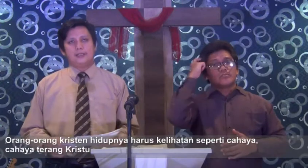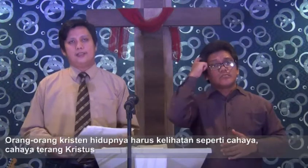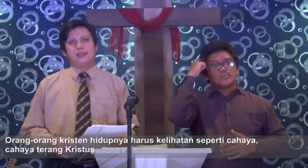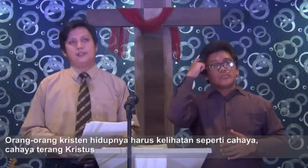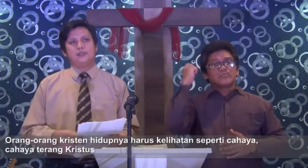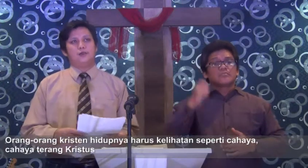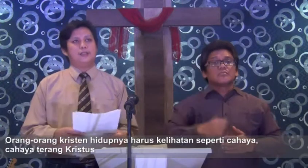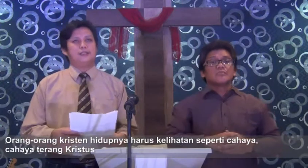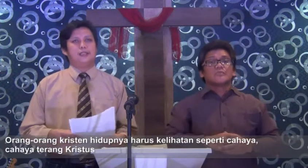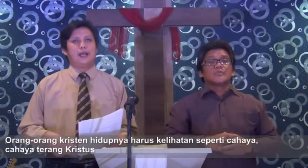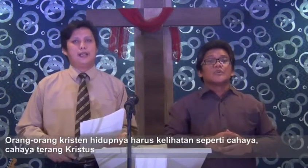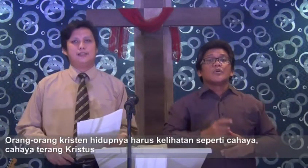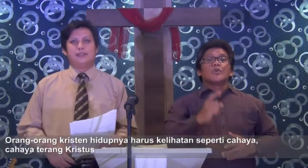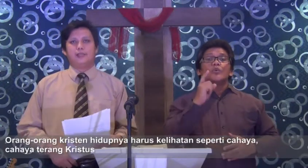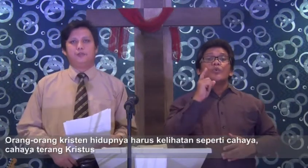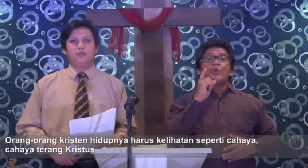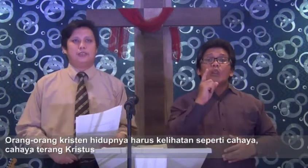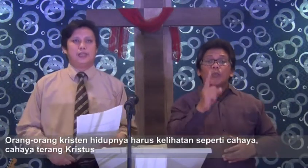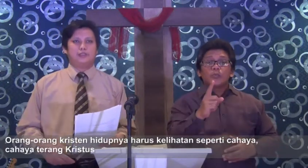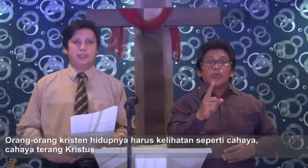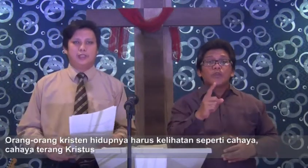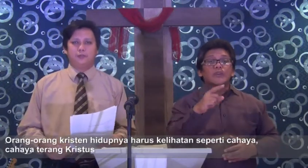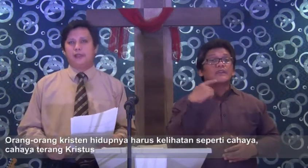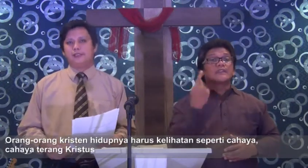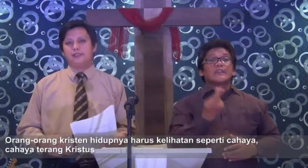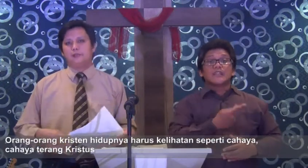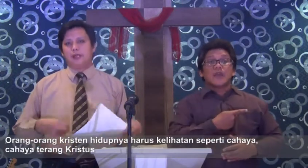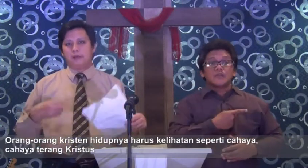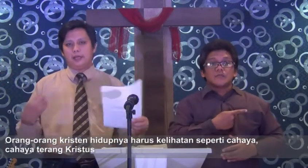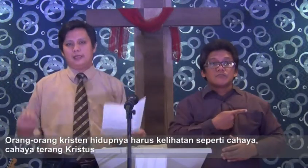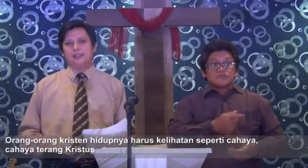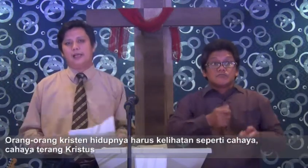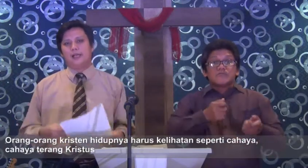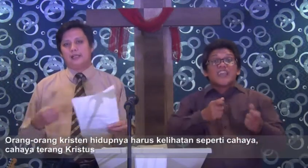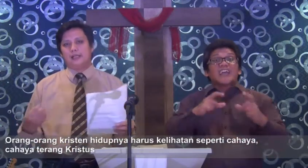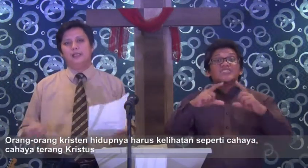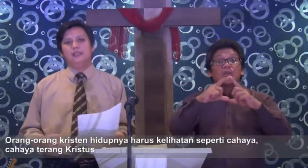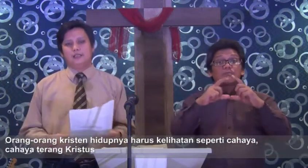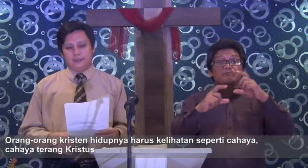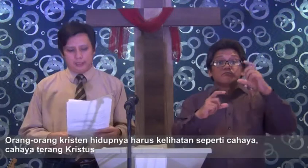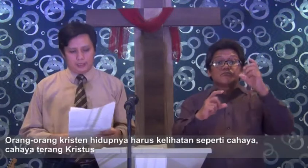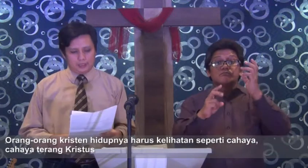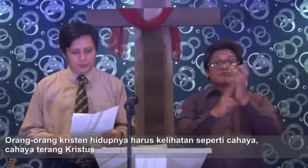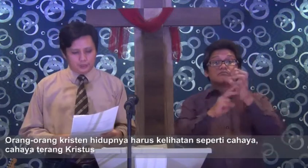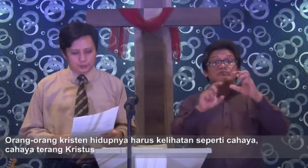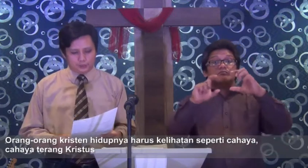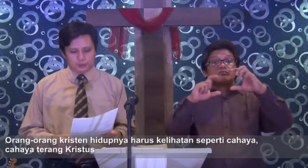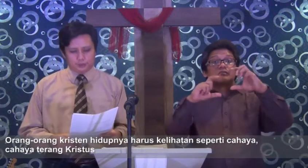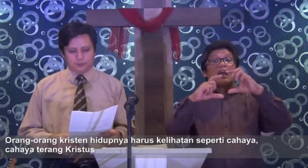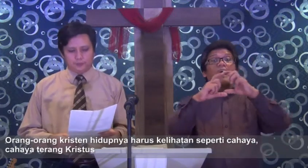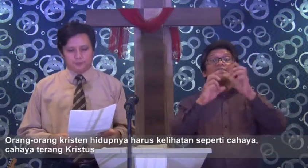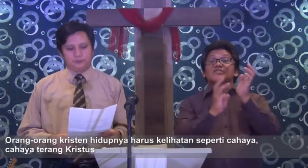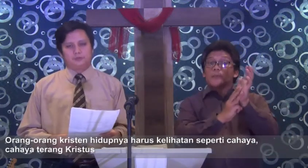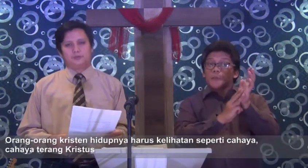Bahkan di tengah-tengah situasi tekanan sekalipun, seharusnya kehidupan Kristen menampakkan cahaya terang